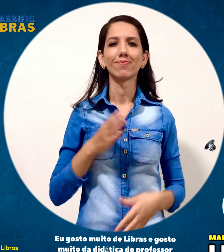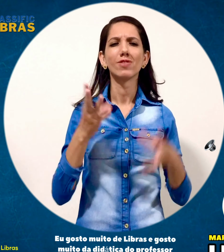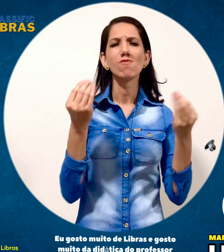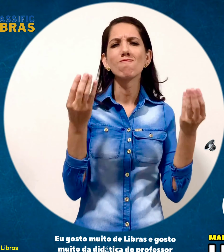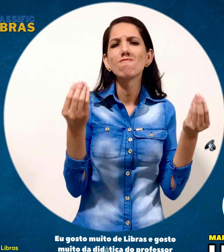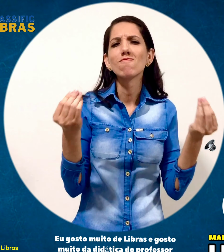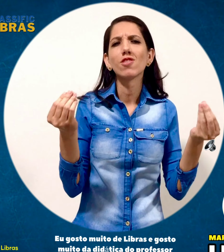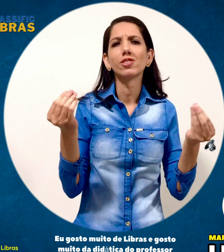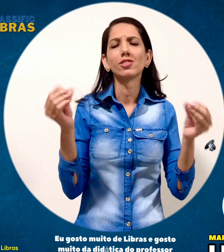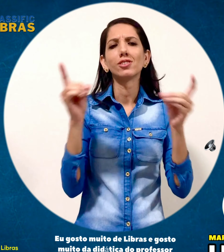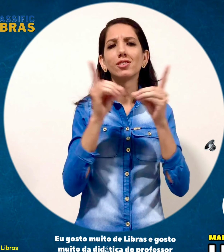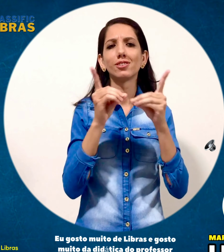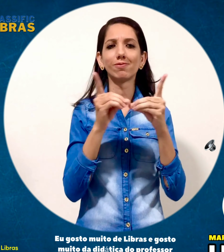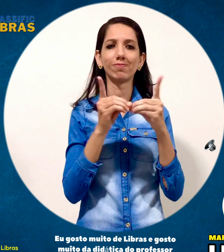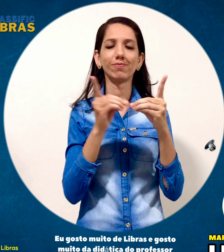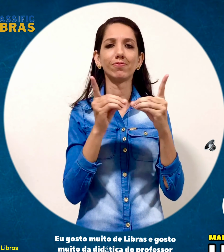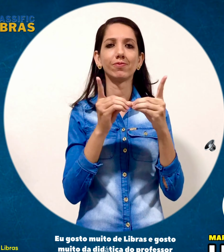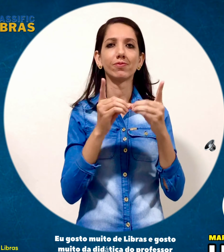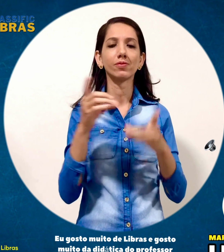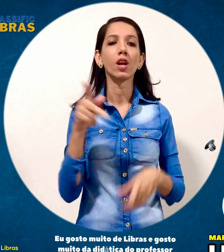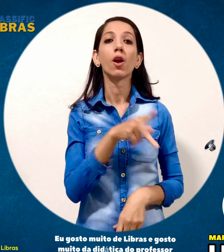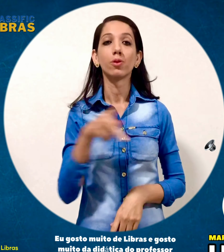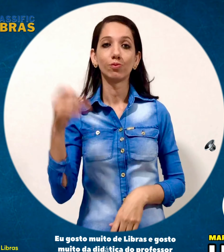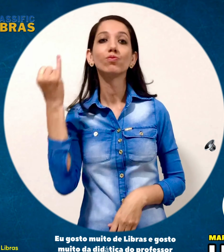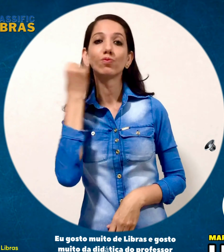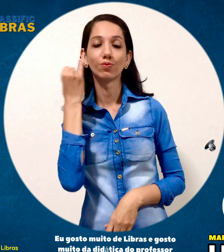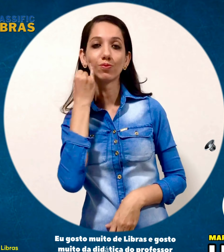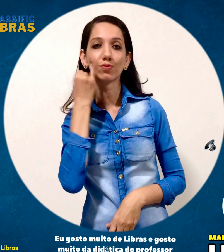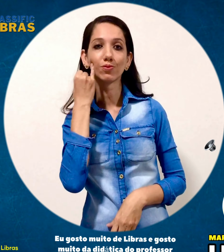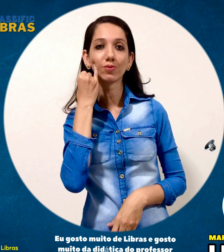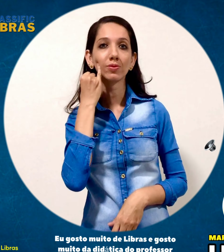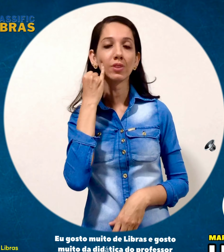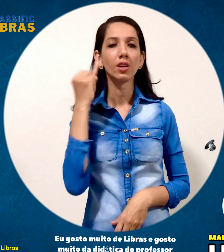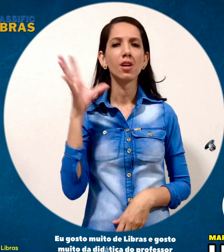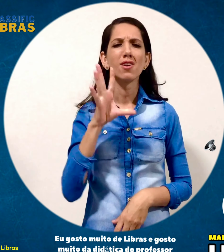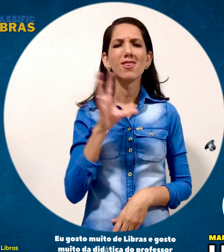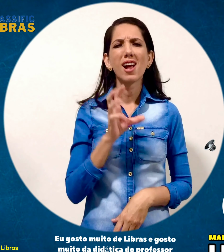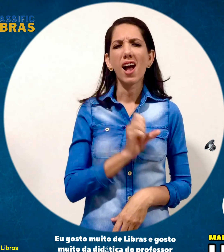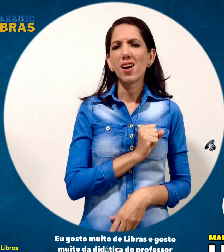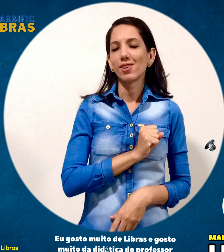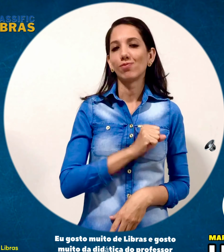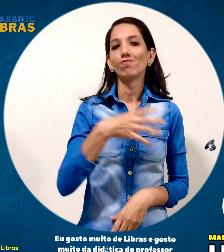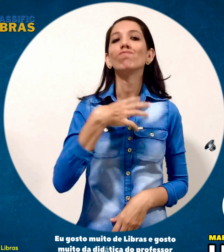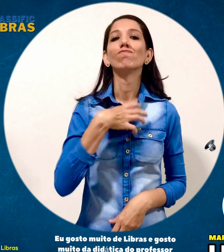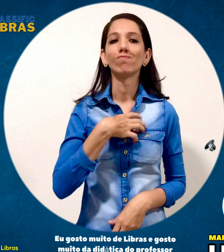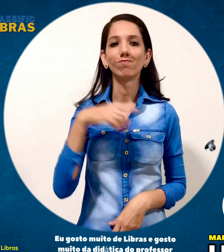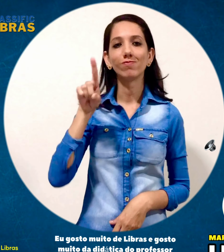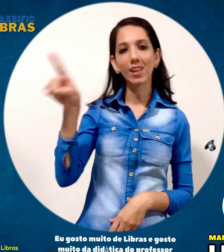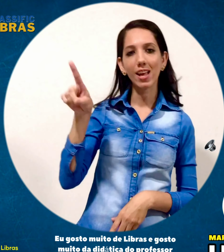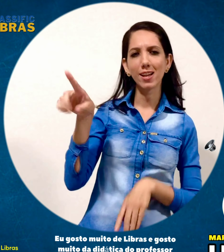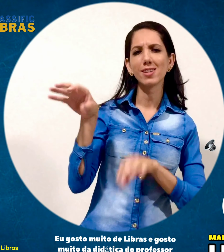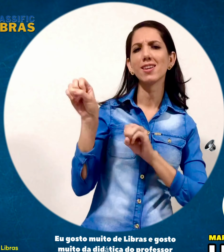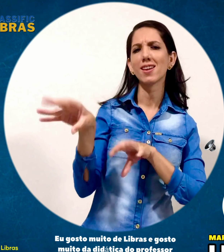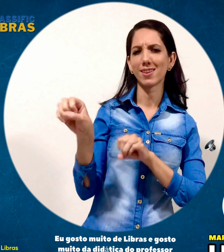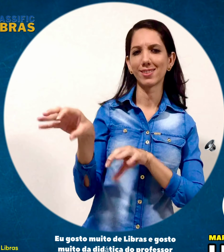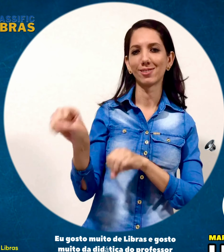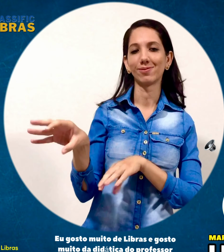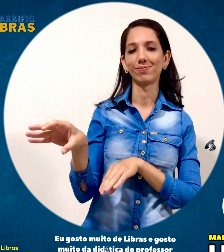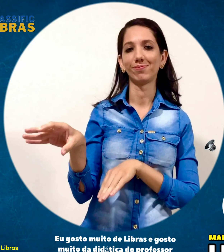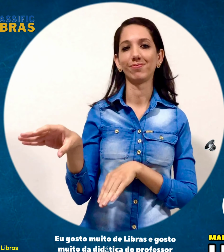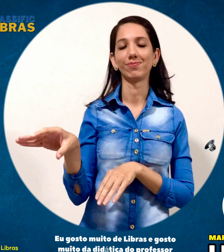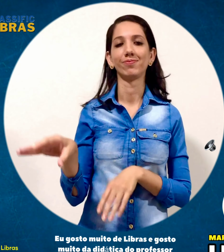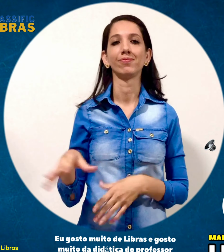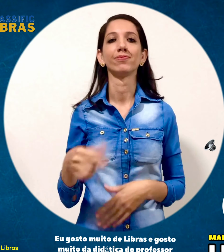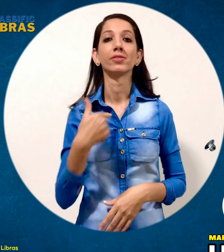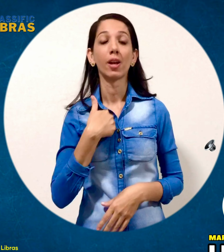e gosto muito da didática do professor Ranzula, amo o jeito que ele